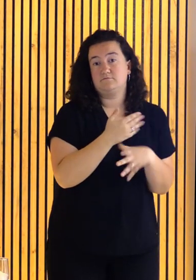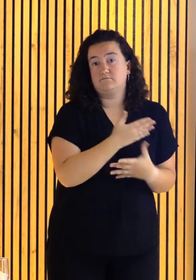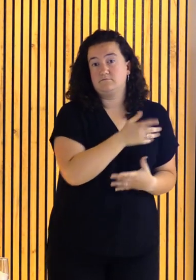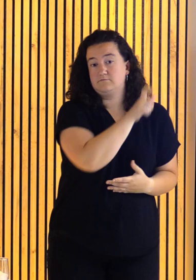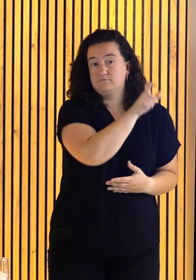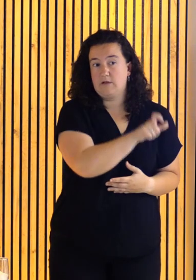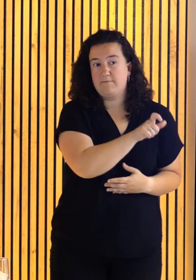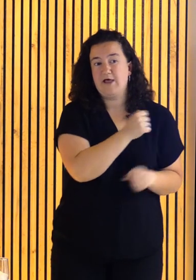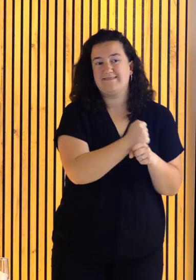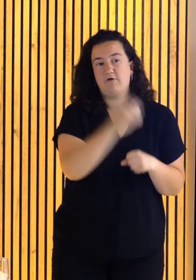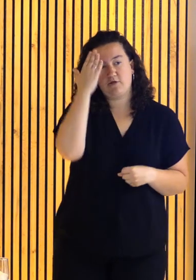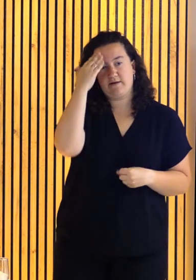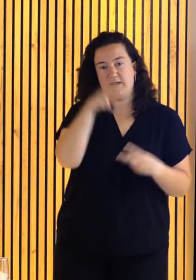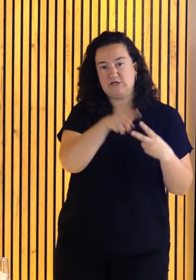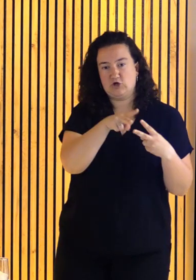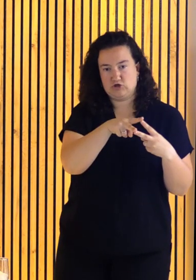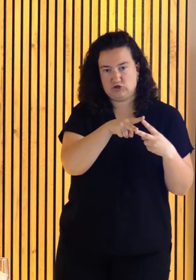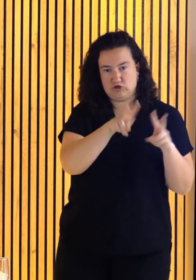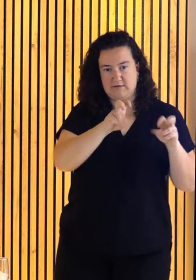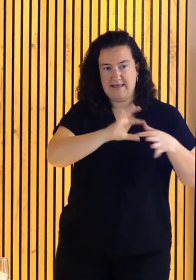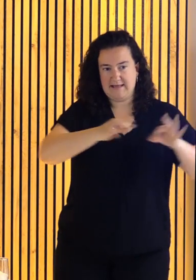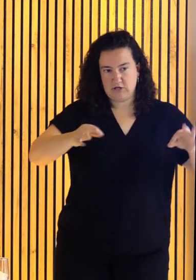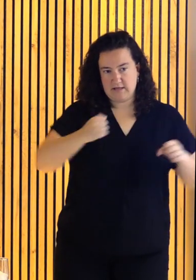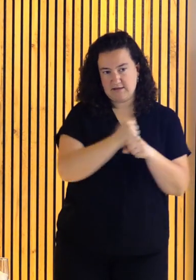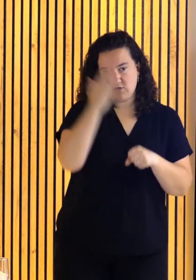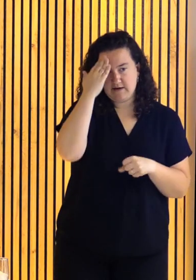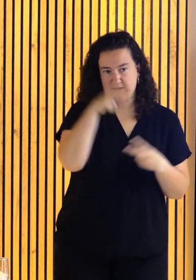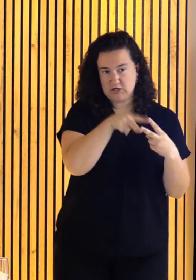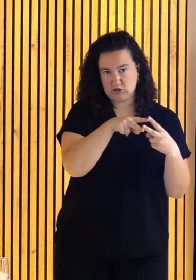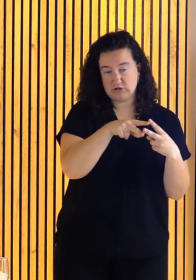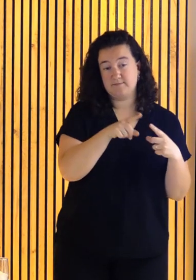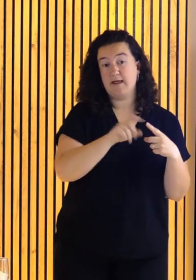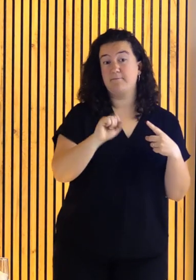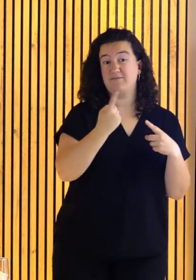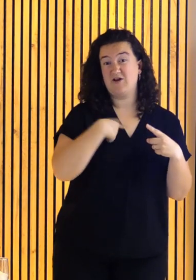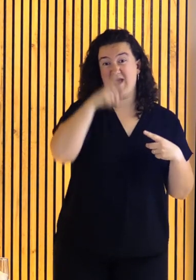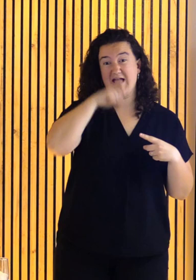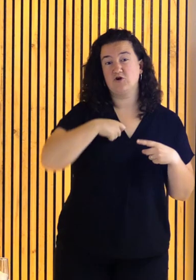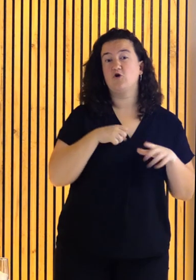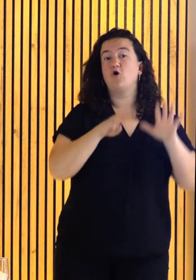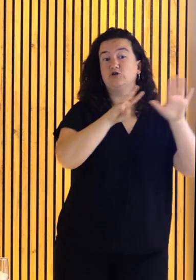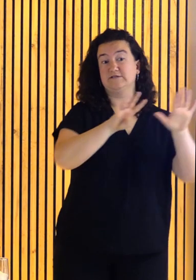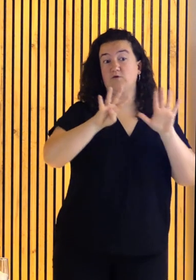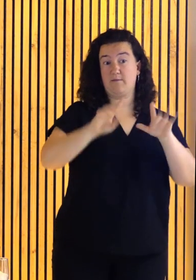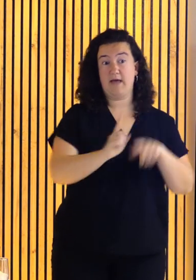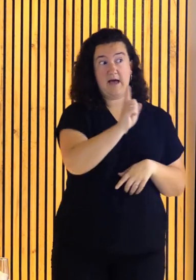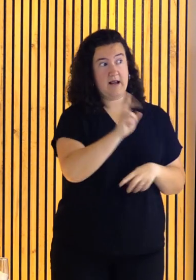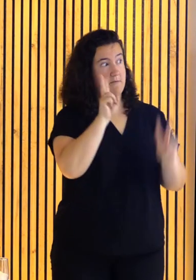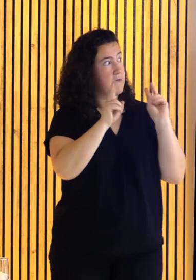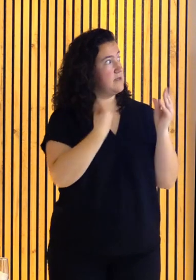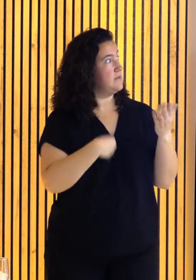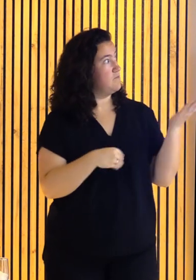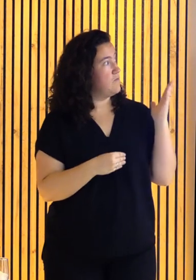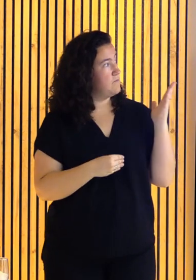bueno, dauzka, ezta, interseksionalitatearen inguruan. Lehenengoa, 1989koa goian ikusten duzuena, hor agertzen da